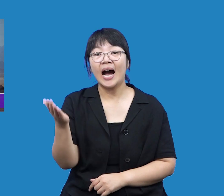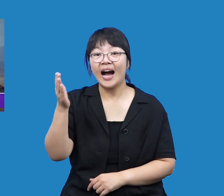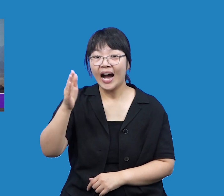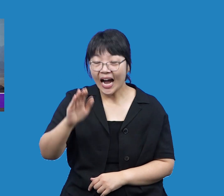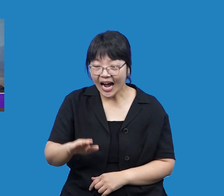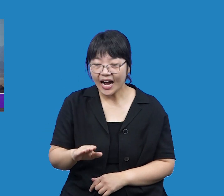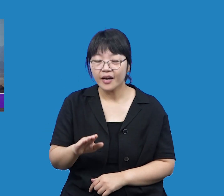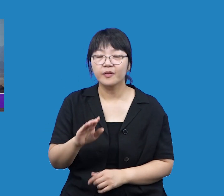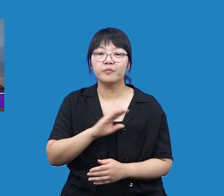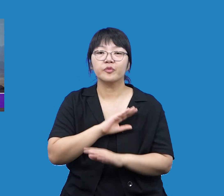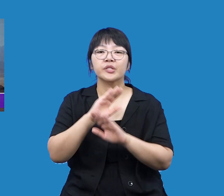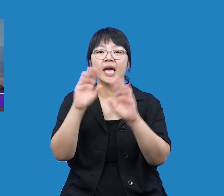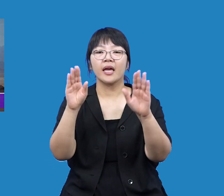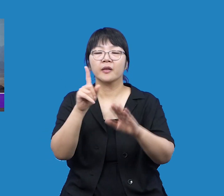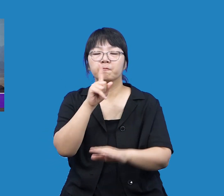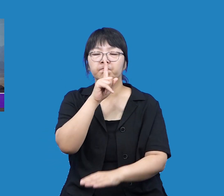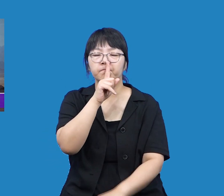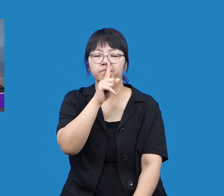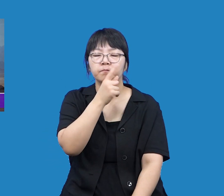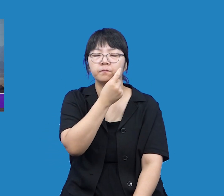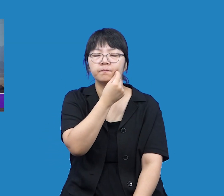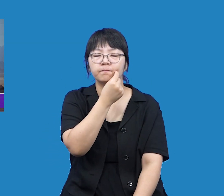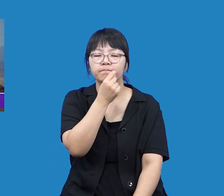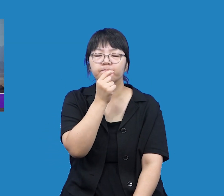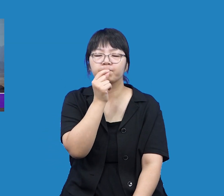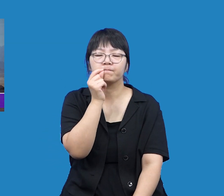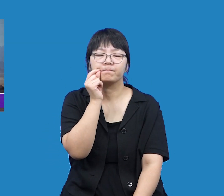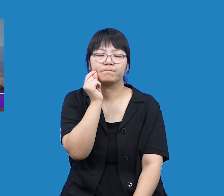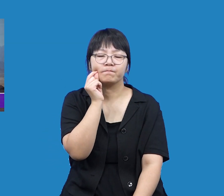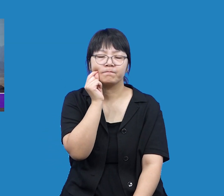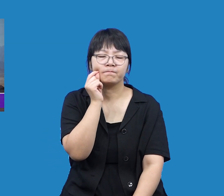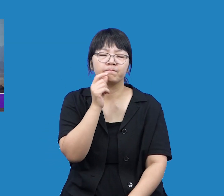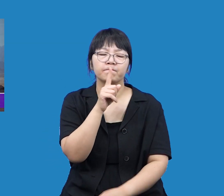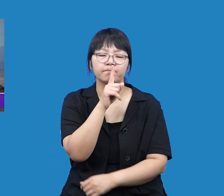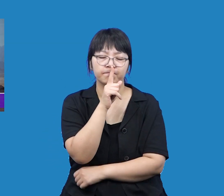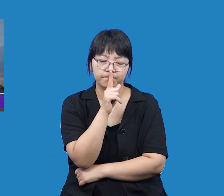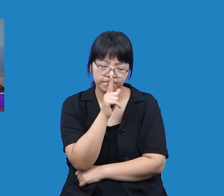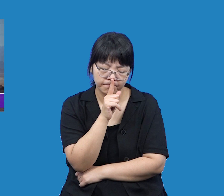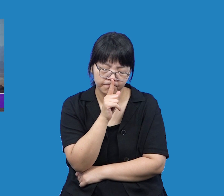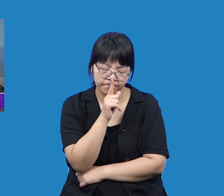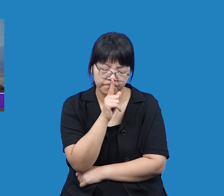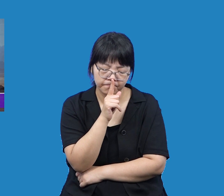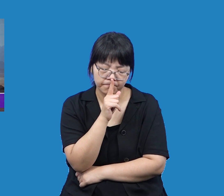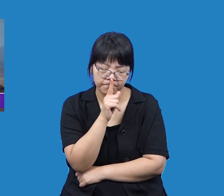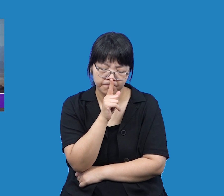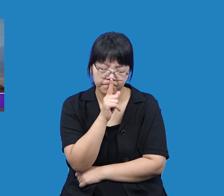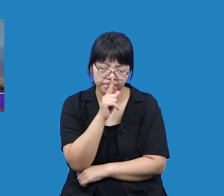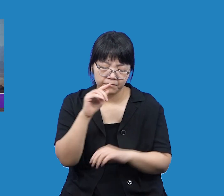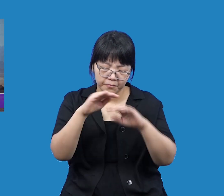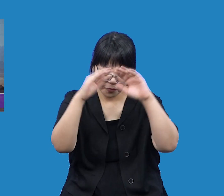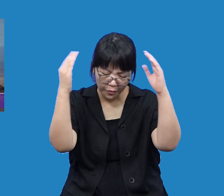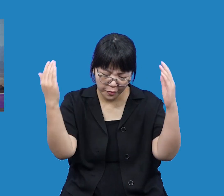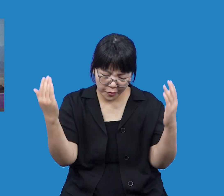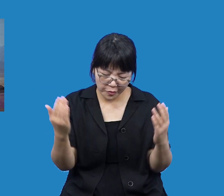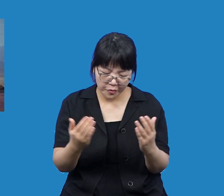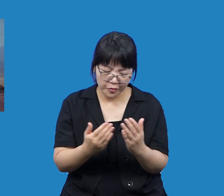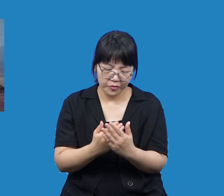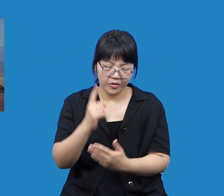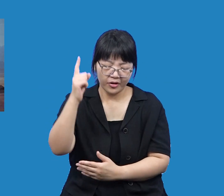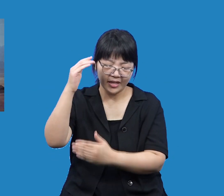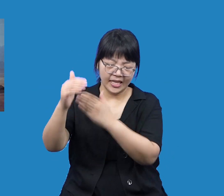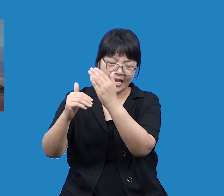모세는 침묵으로 일관합니다. 모든 것을 하나님이 아신다고 믿었기